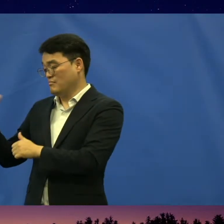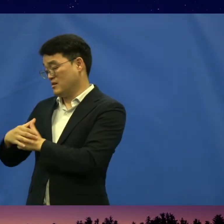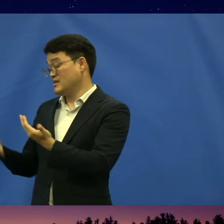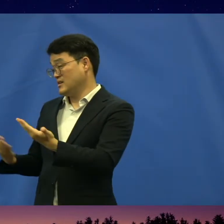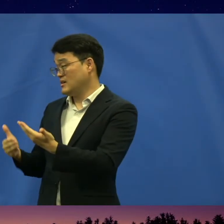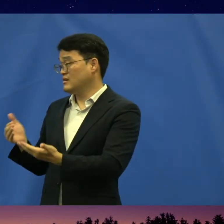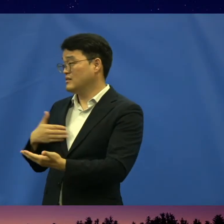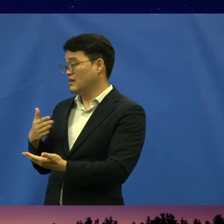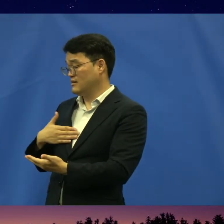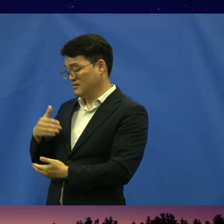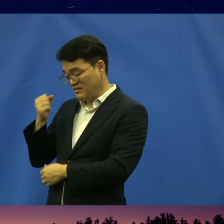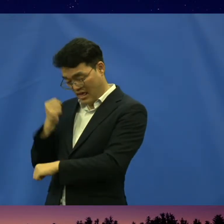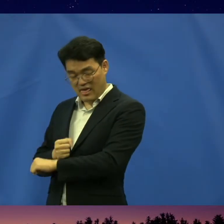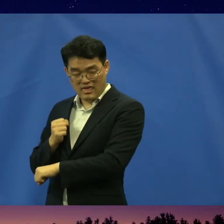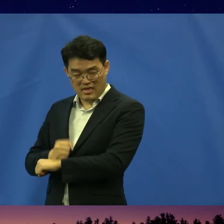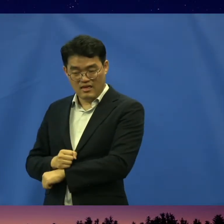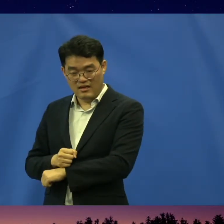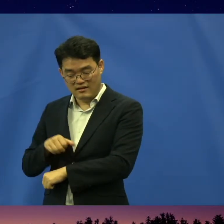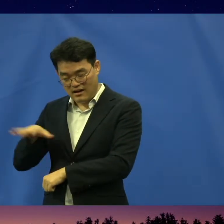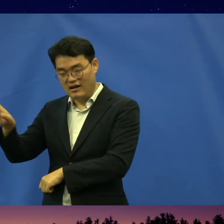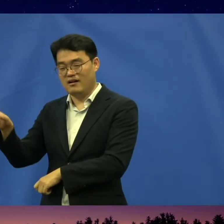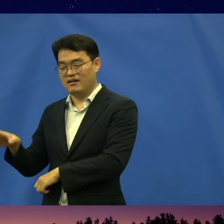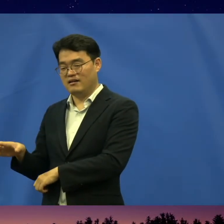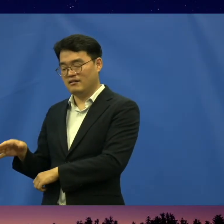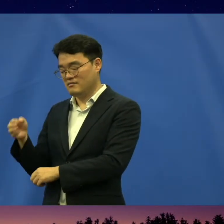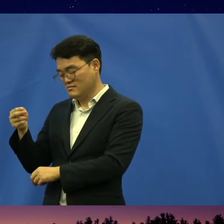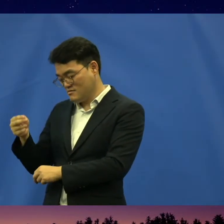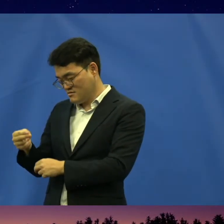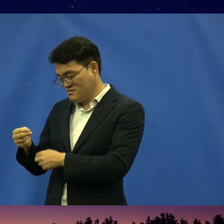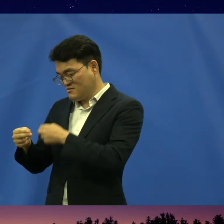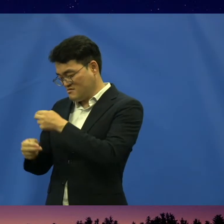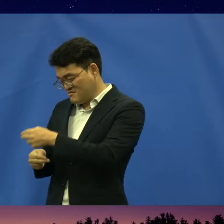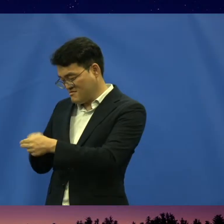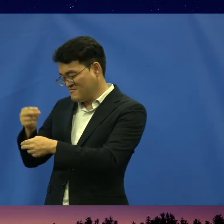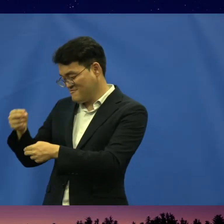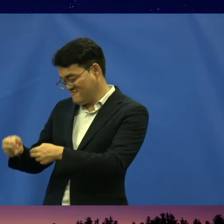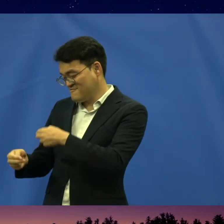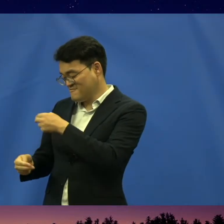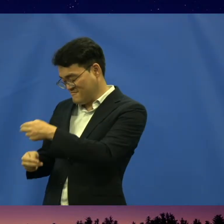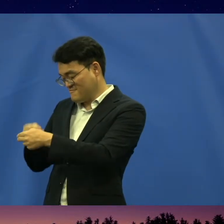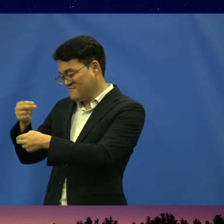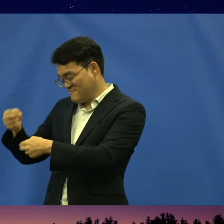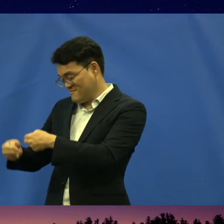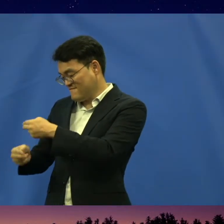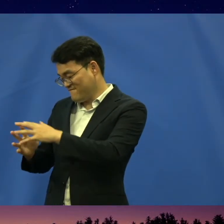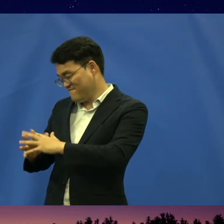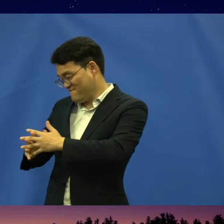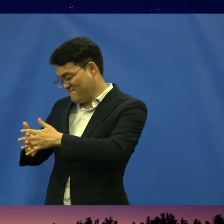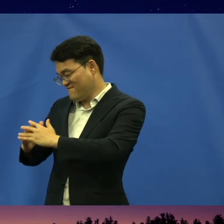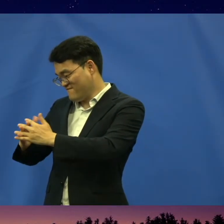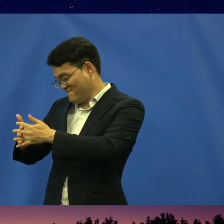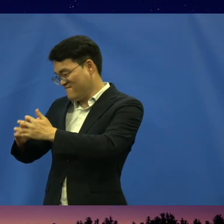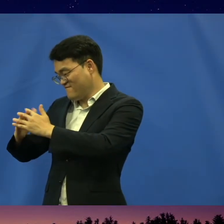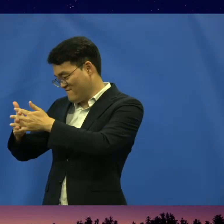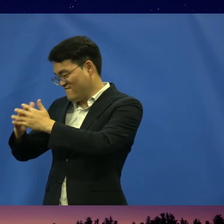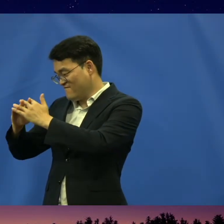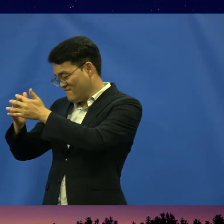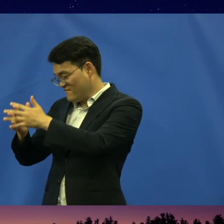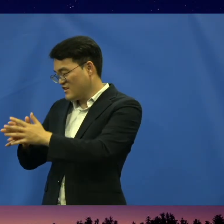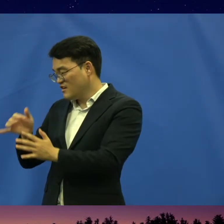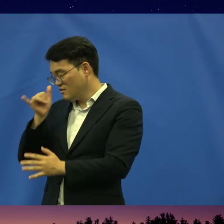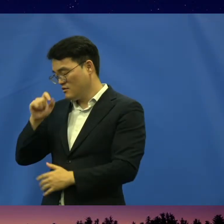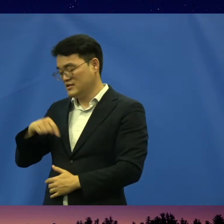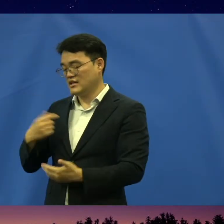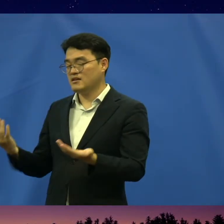떠도는 한간의 소문과 루머에 관심이 없어요. 그거 없는 루머를 만들고 퍼뜨리는 사람들의 특징, 자신이 해야 될 사명이 무엇인지 모르는